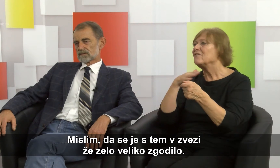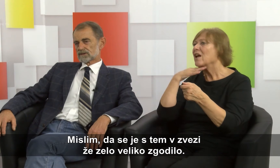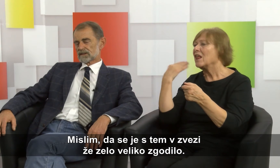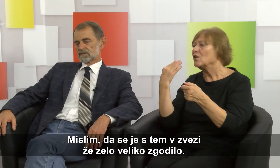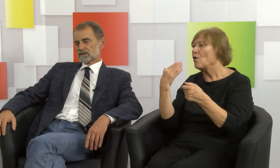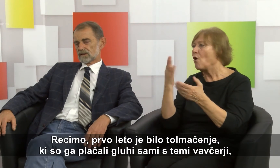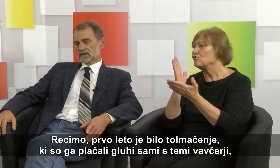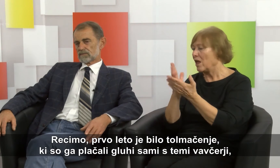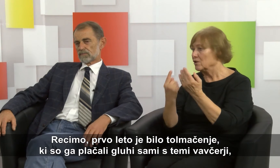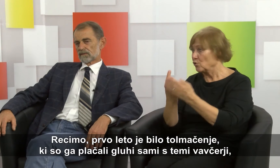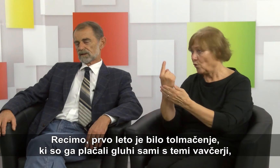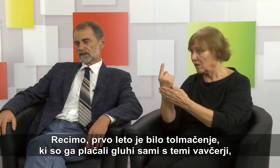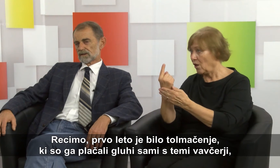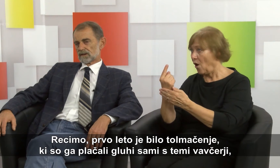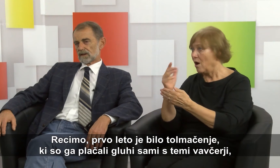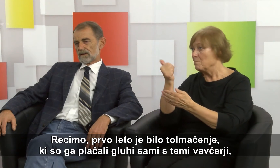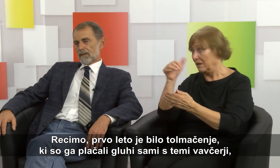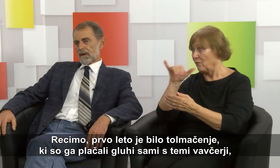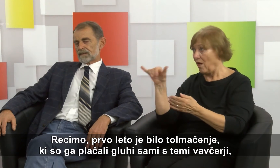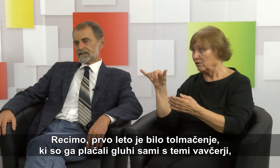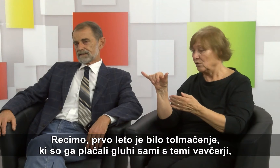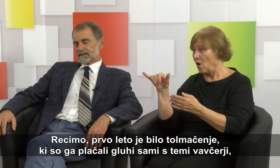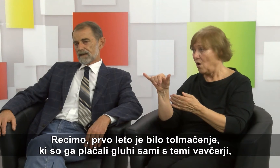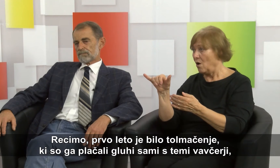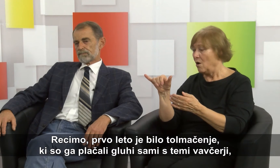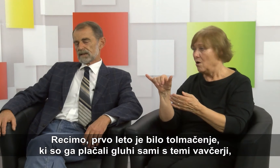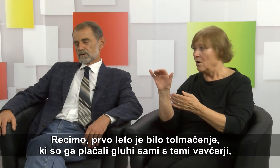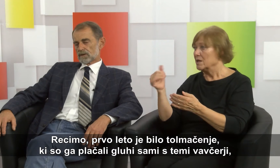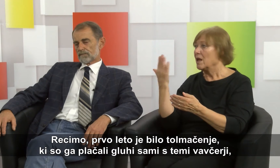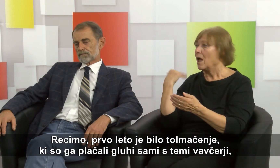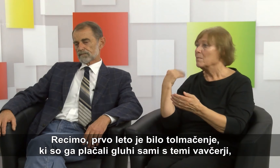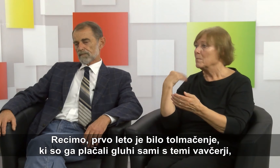že zgodilo. Recimo prvo leto je bilo